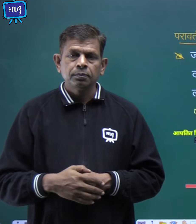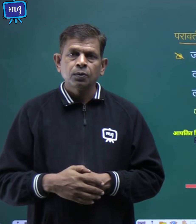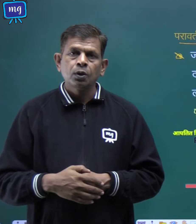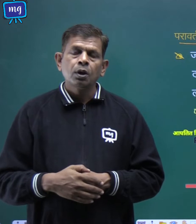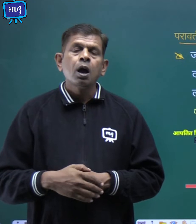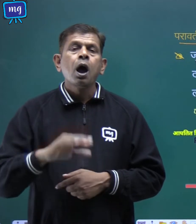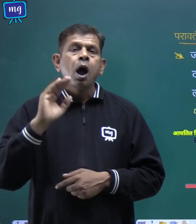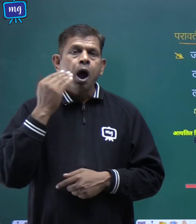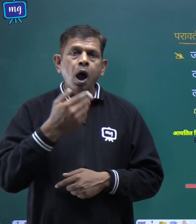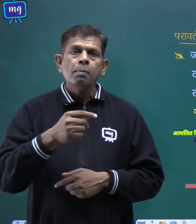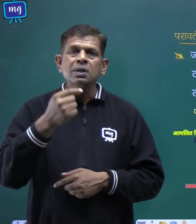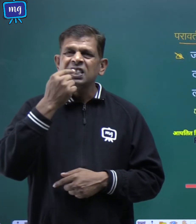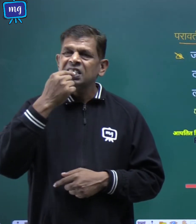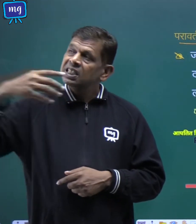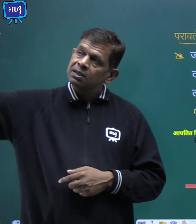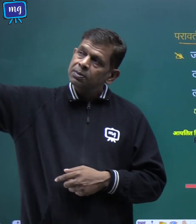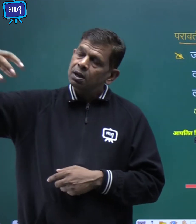जब प्रकाश